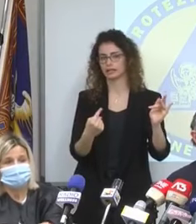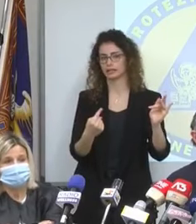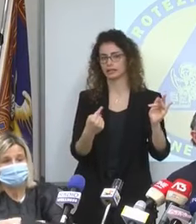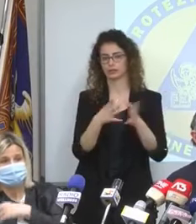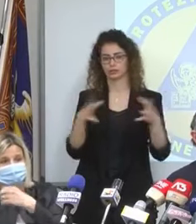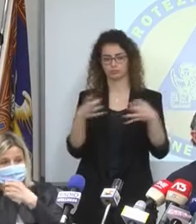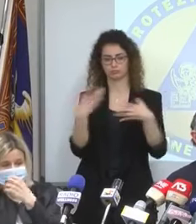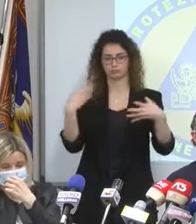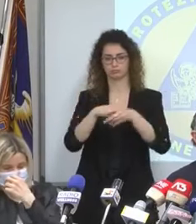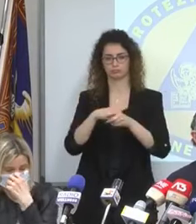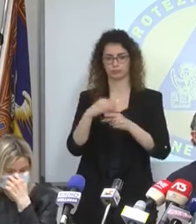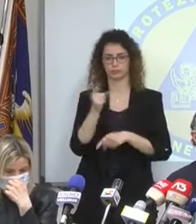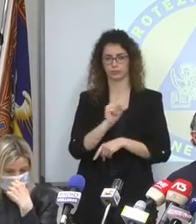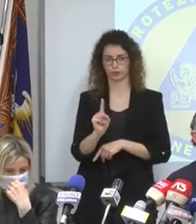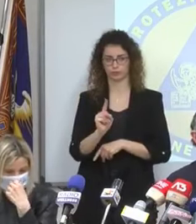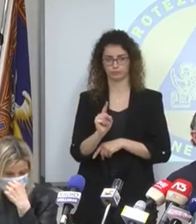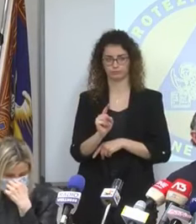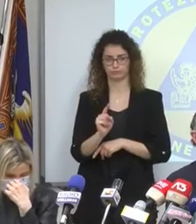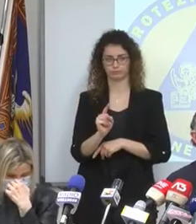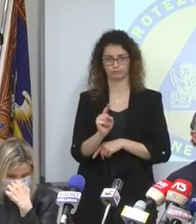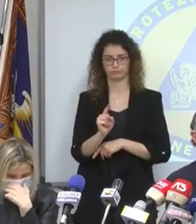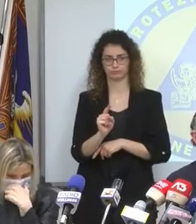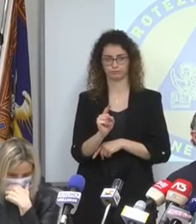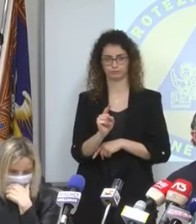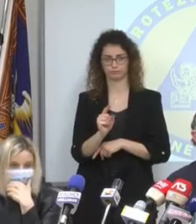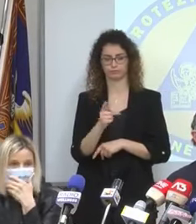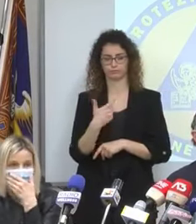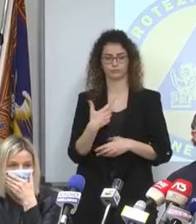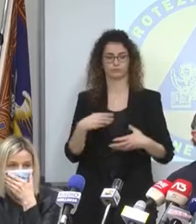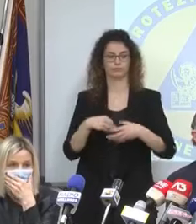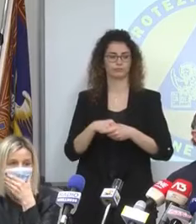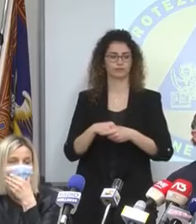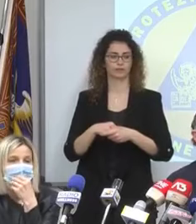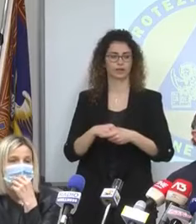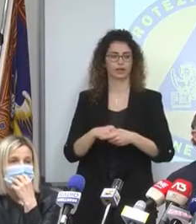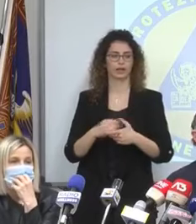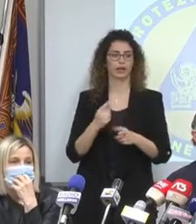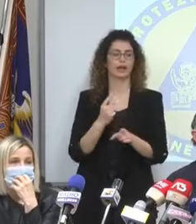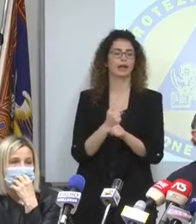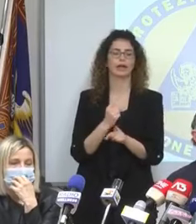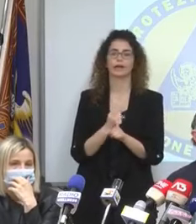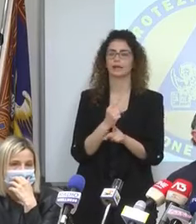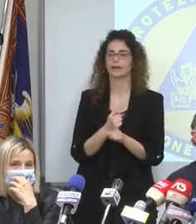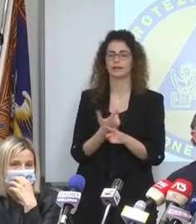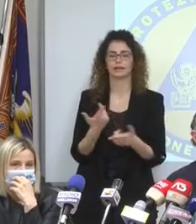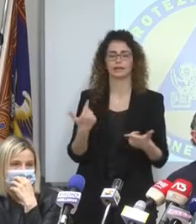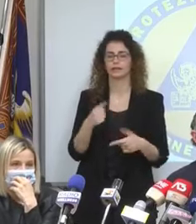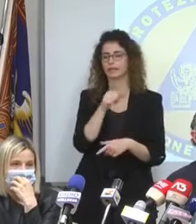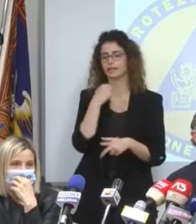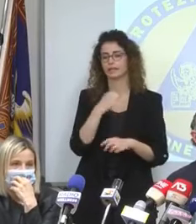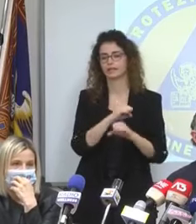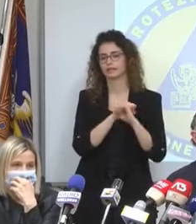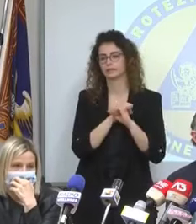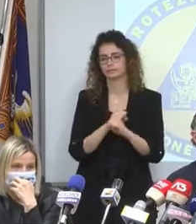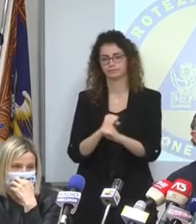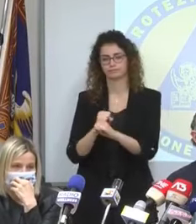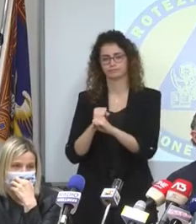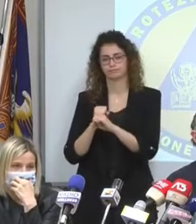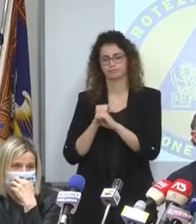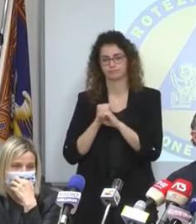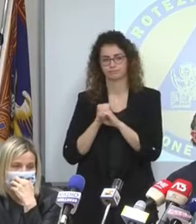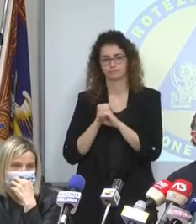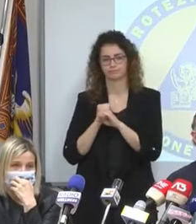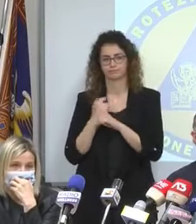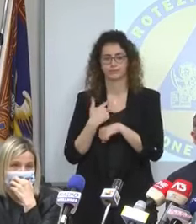detto che non rientrava nella classe alla quale è consentita la prenotazione online. Cosa deve fare? Deve pazientare.